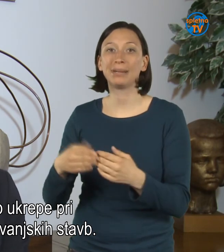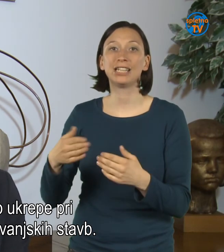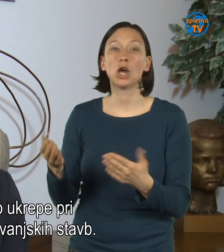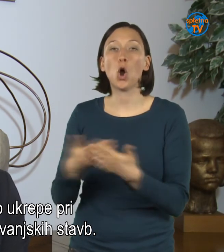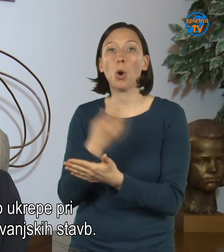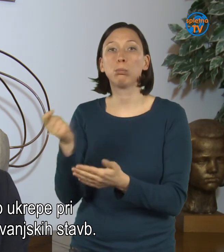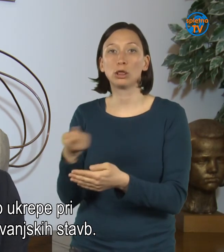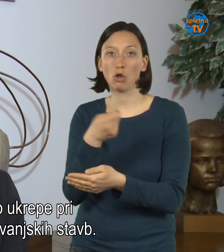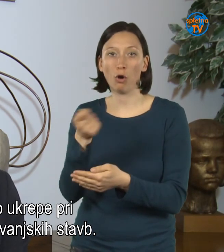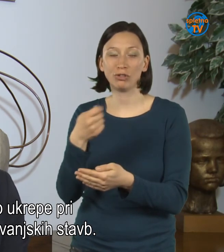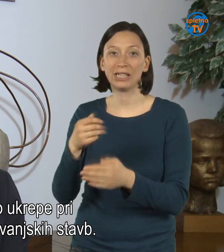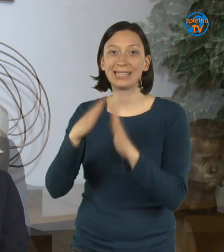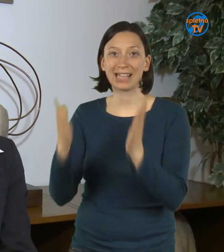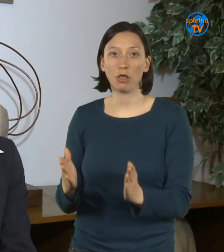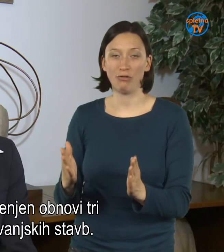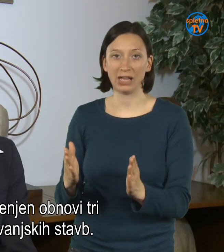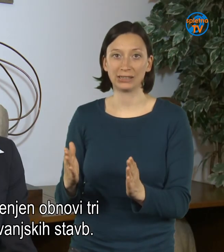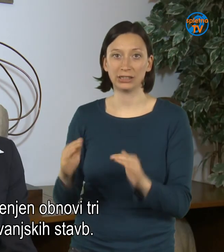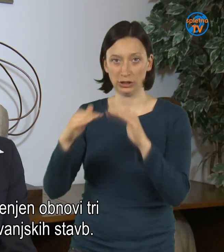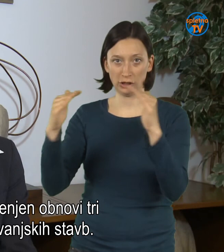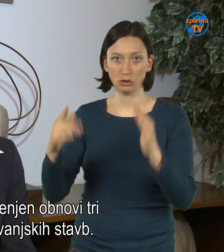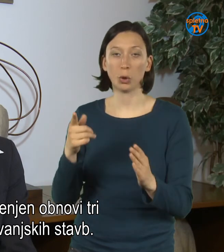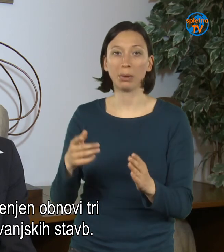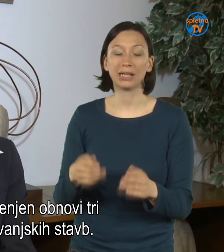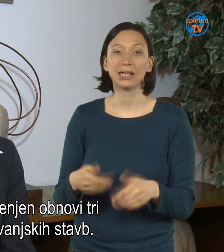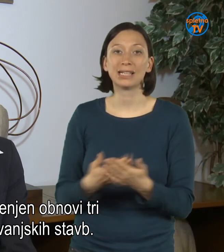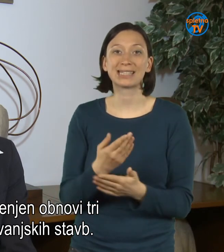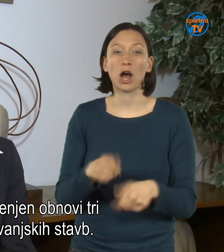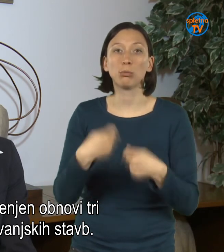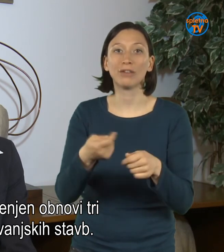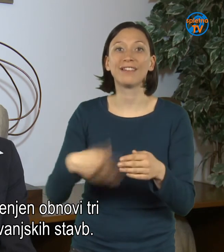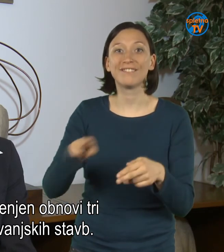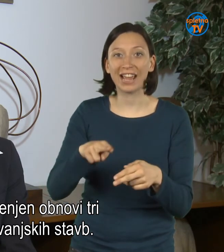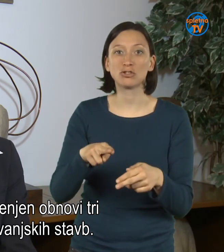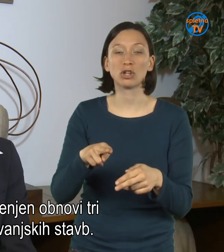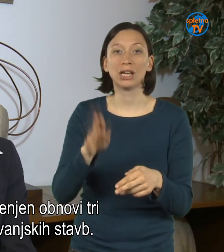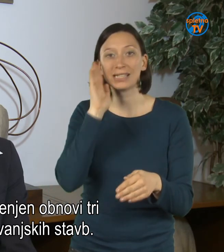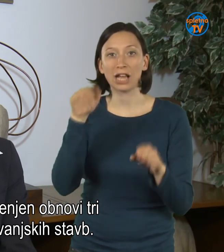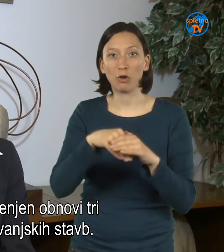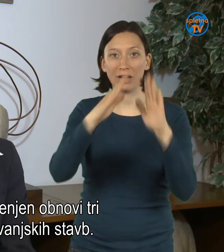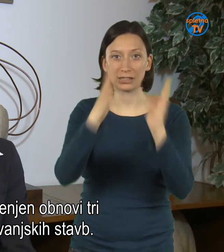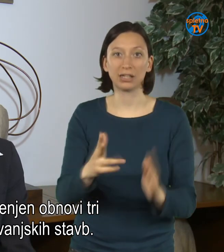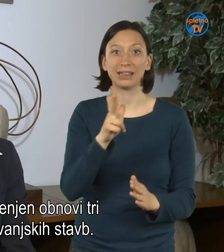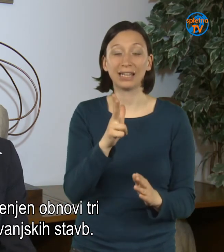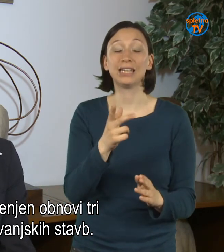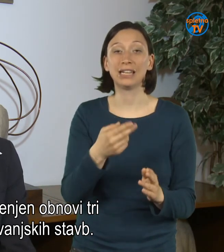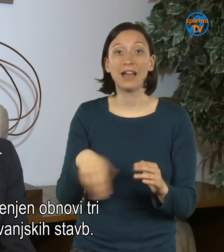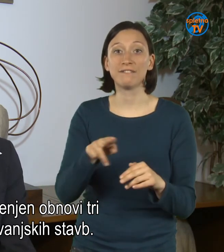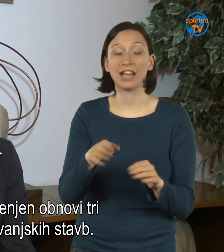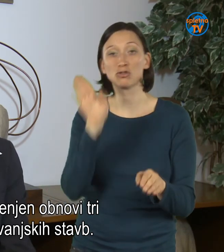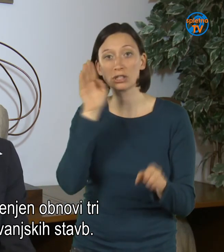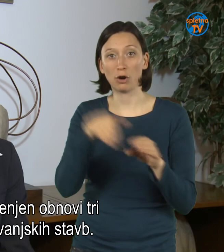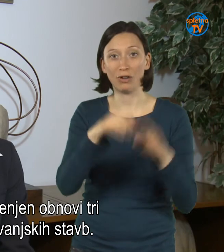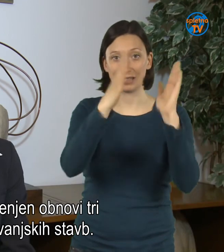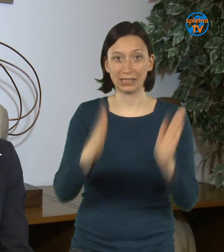obnovi stanovanjskih stavb. Namreč ta je pa namenjen obnovi več stanovanjskih stavb, 3 in več